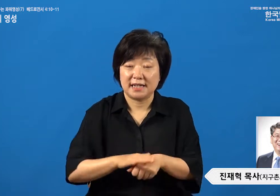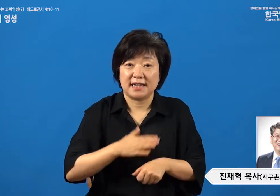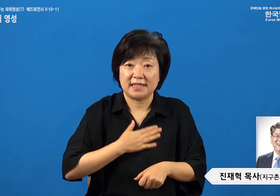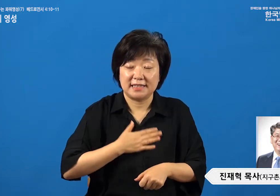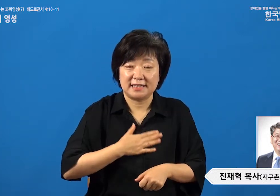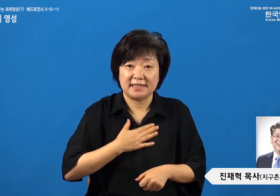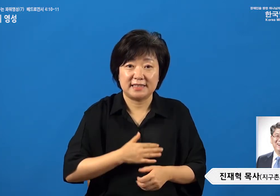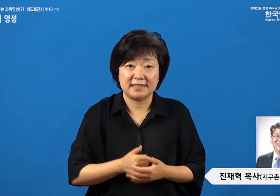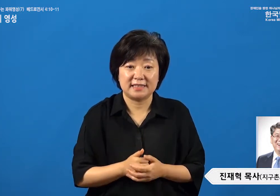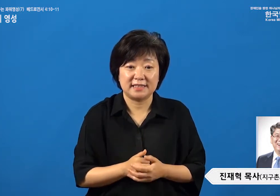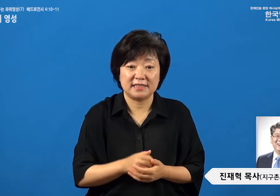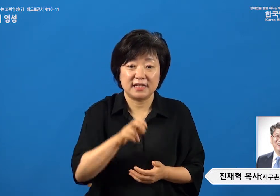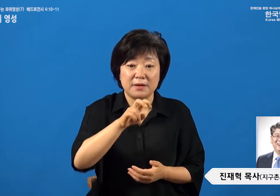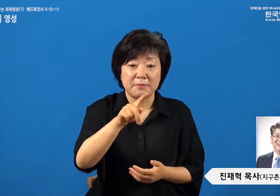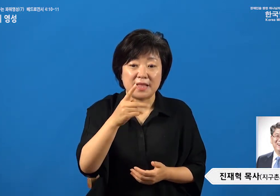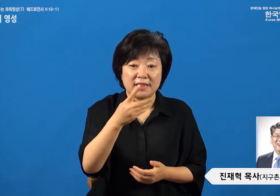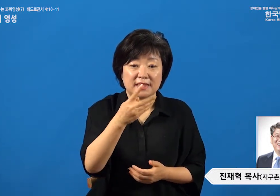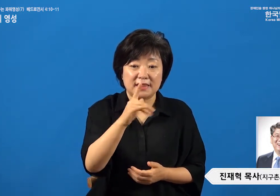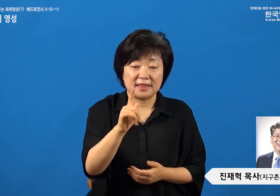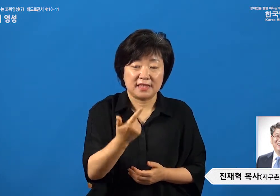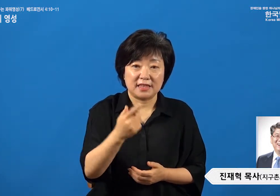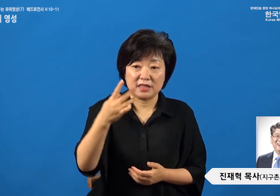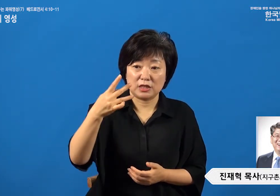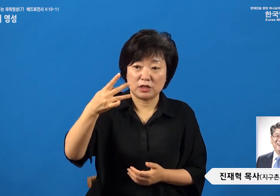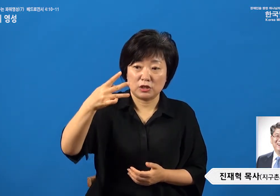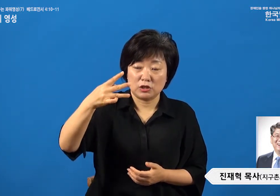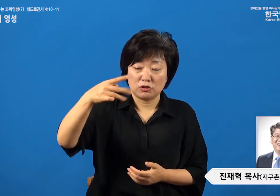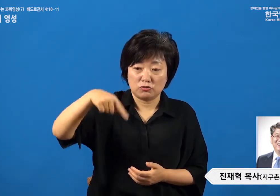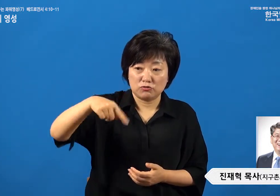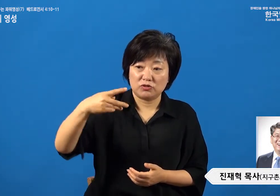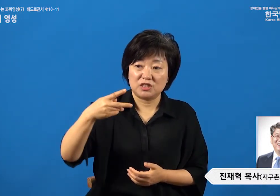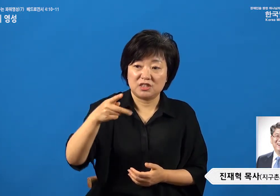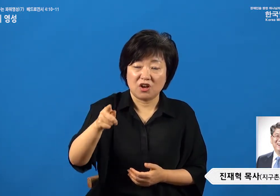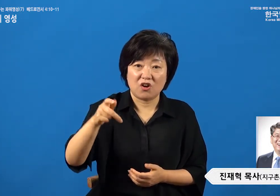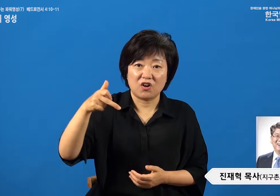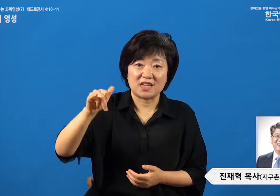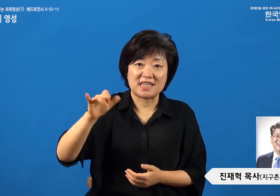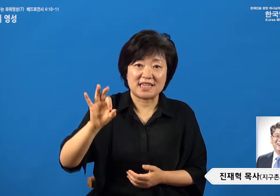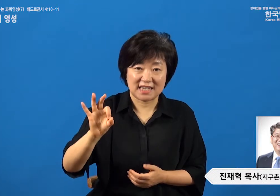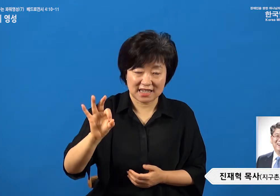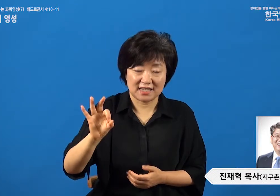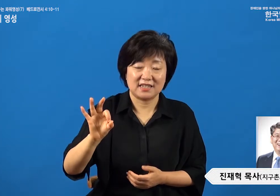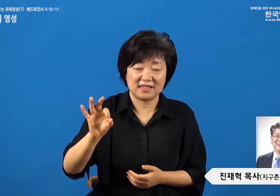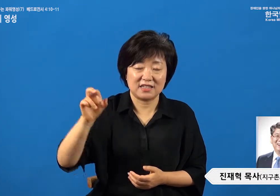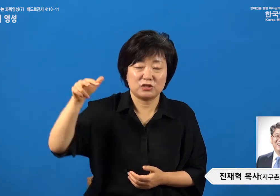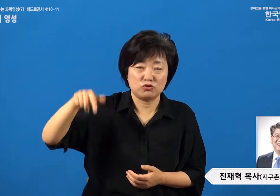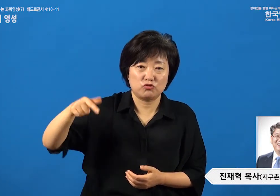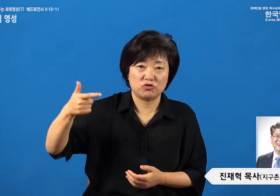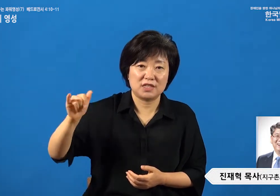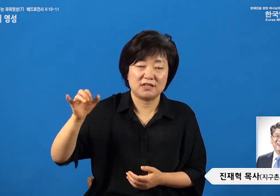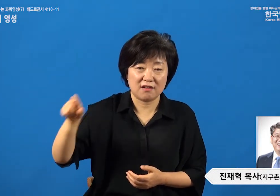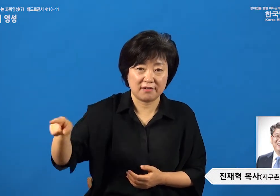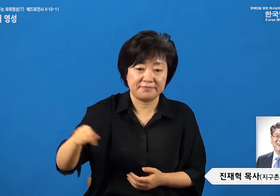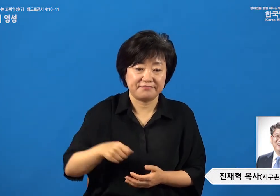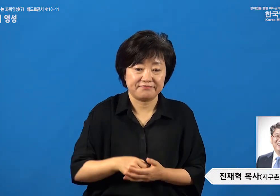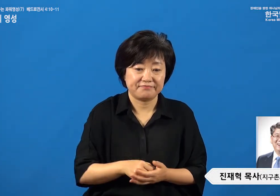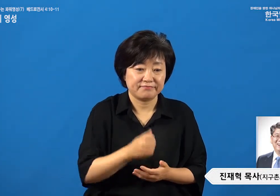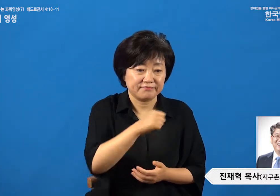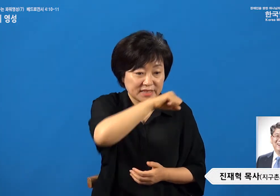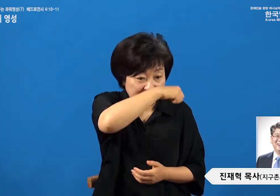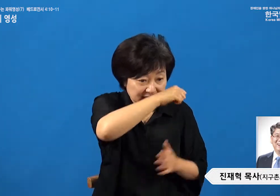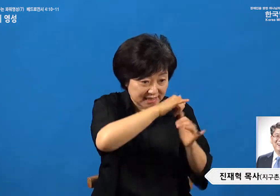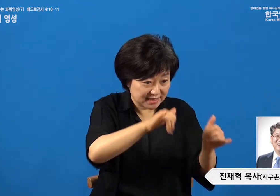우리가 잘 알고 있는 마틴 루터 킹 주니어, 흑인들을 향해 그 인종차별의